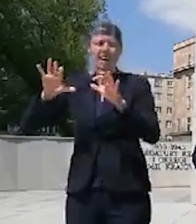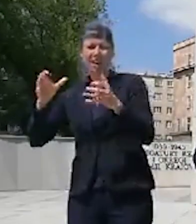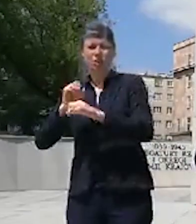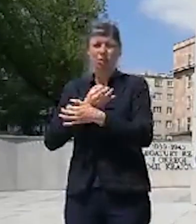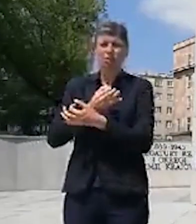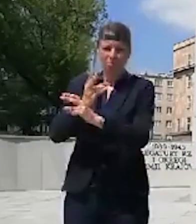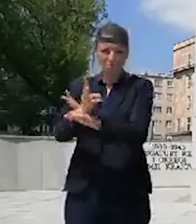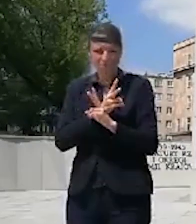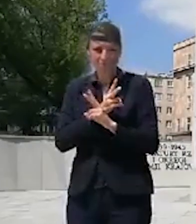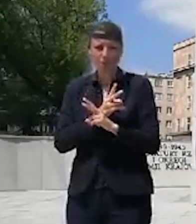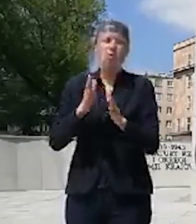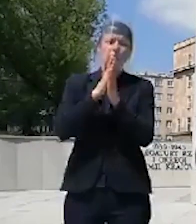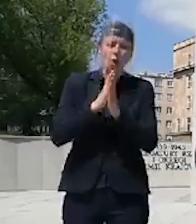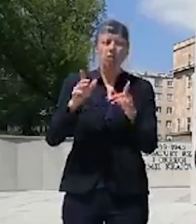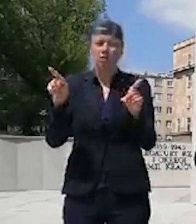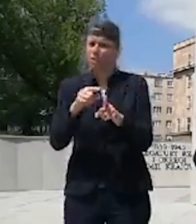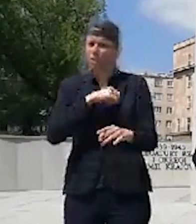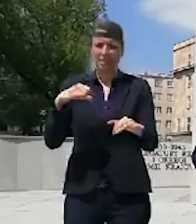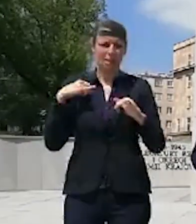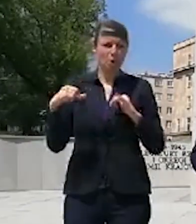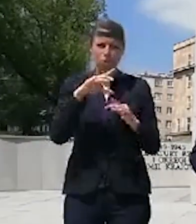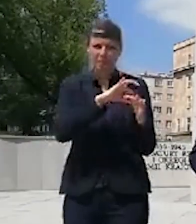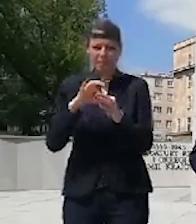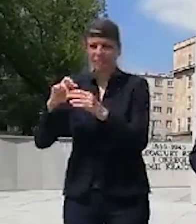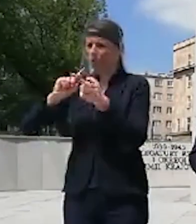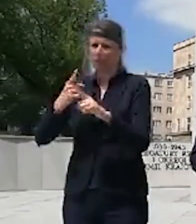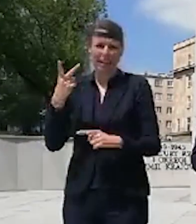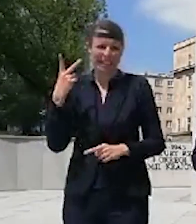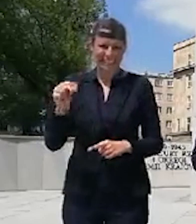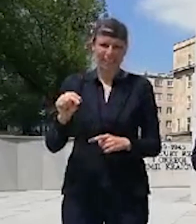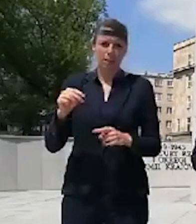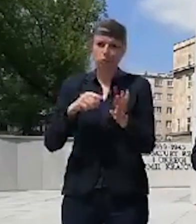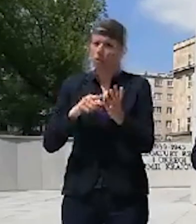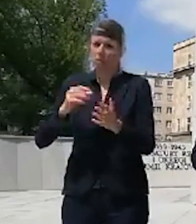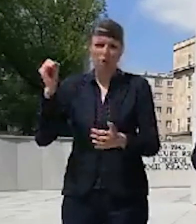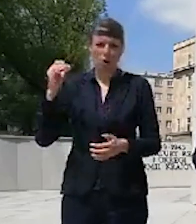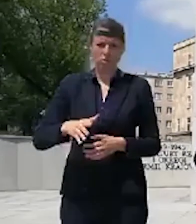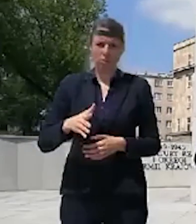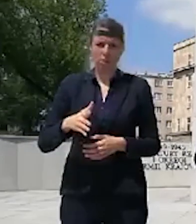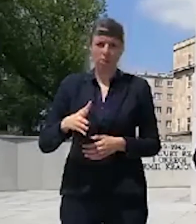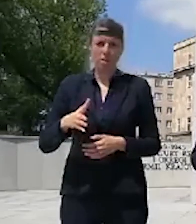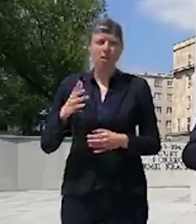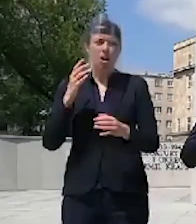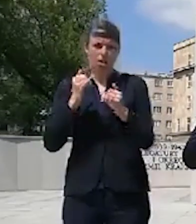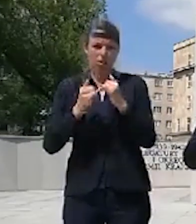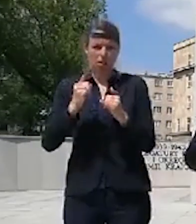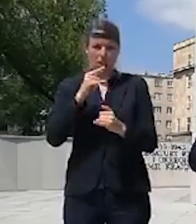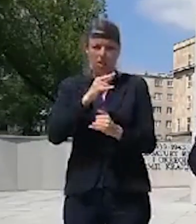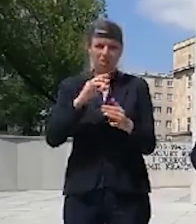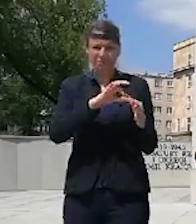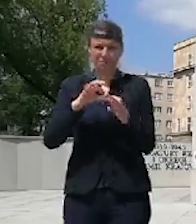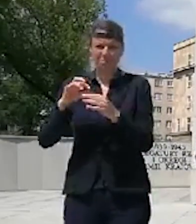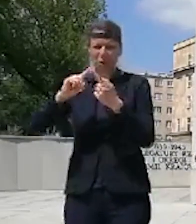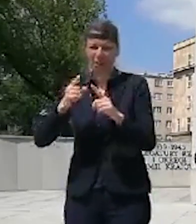nie upartyjniajmy i nie upolityczniajmy. To jest najgorsze, co może stać się dla struktury samorządowej, dla szeroko